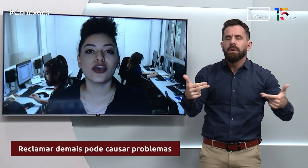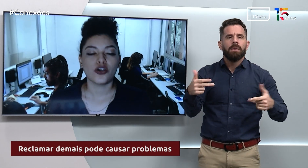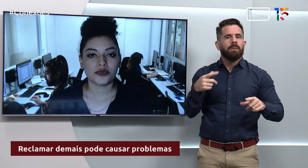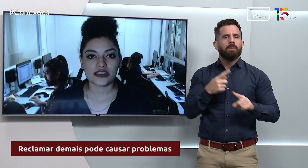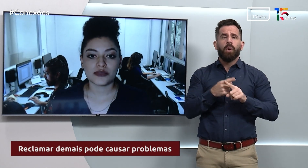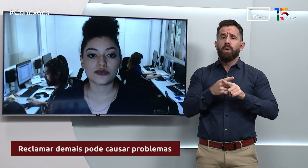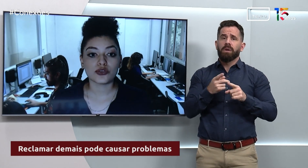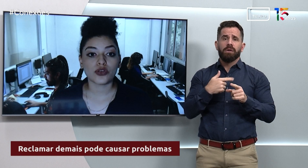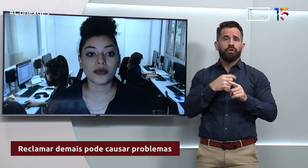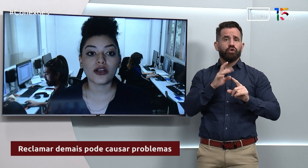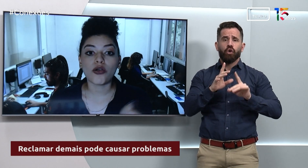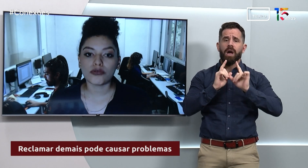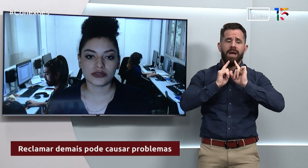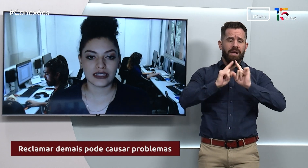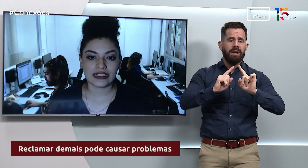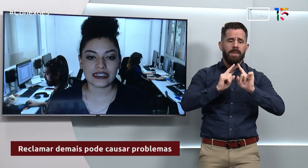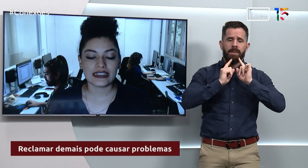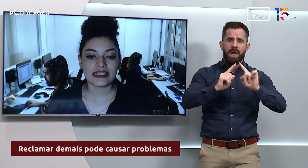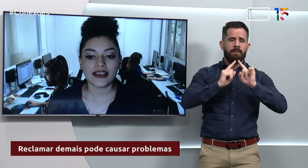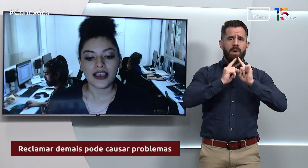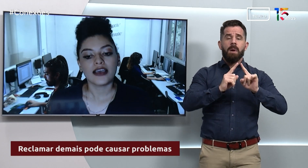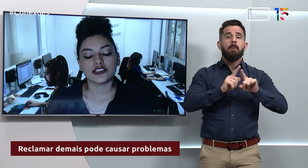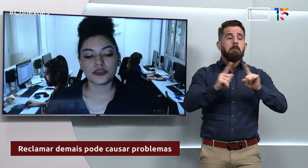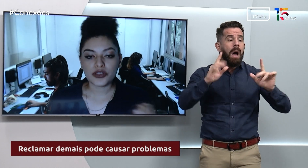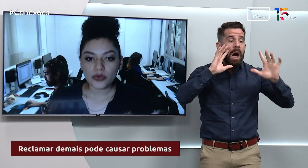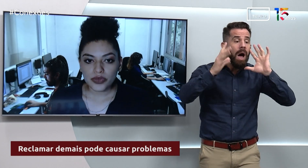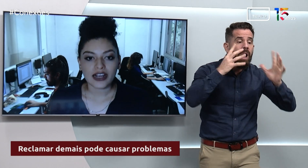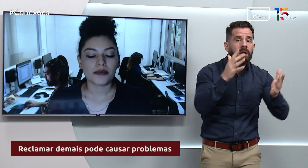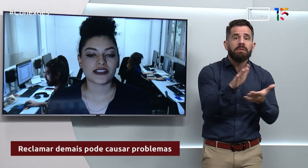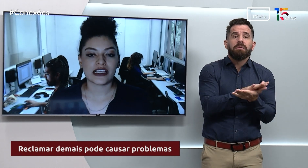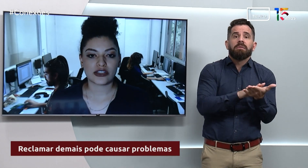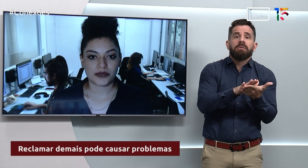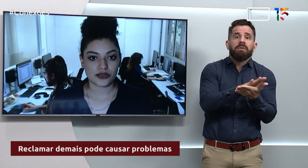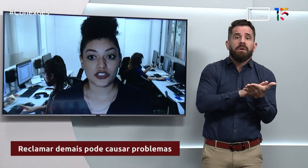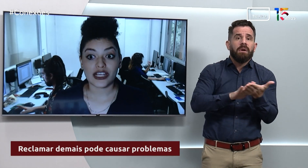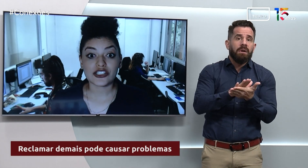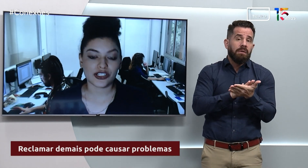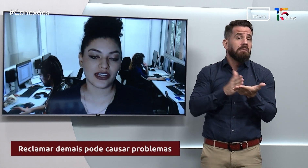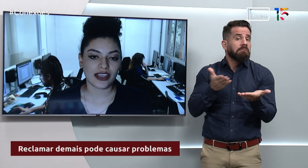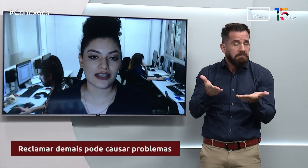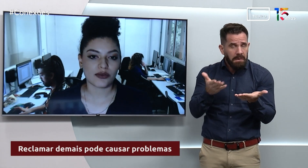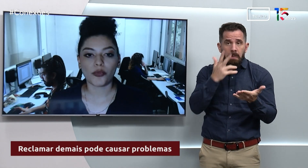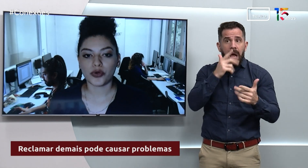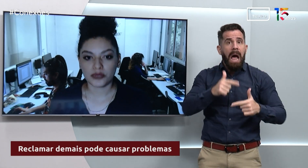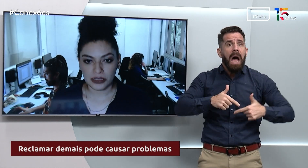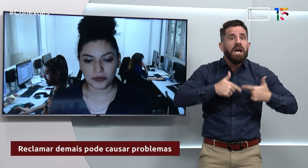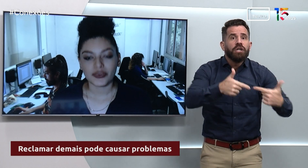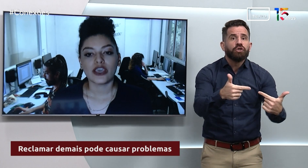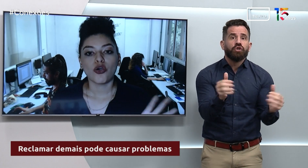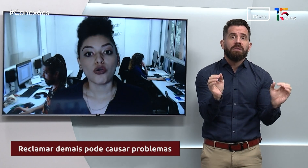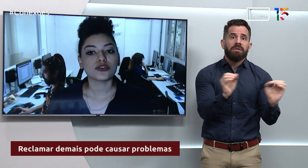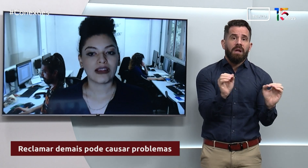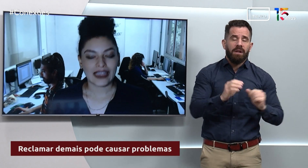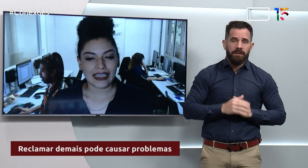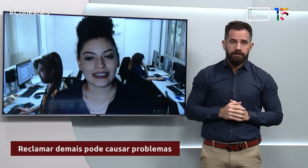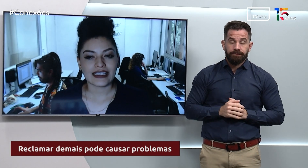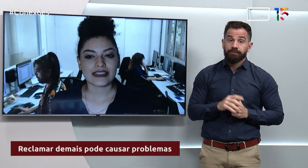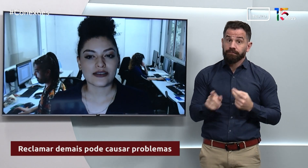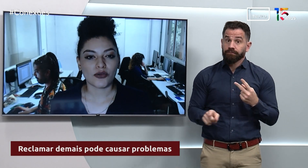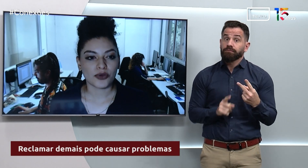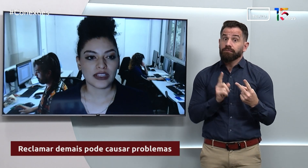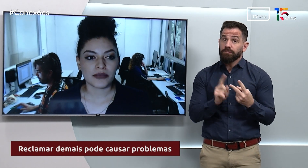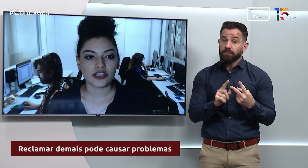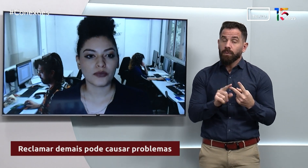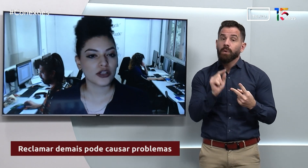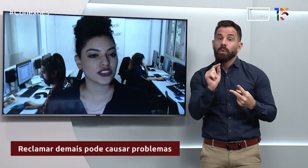porque o pessimismo toma conta ali e diminui a capacidade da pessoa de agir em relação ao problema. Outro alerta é que